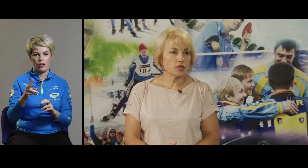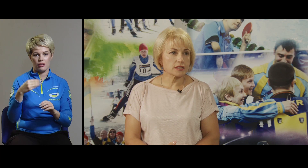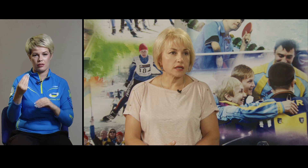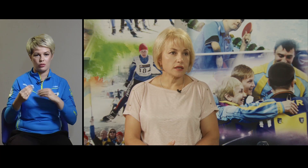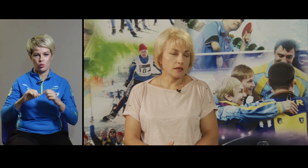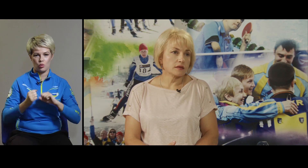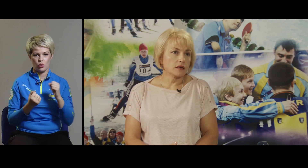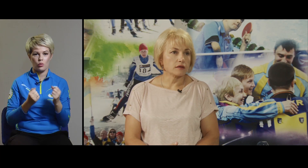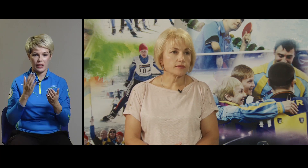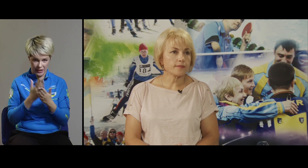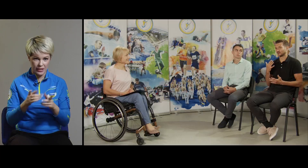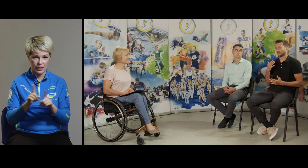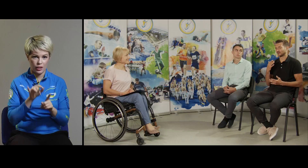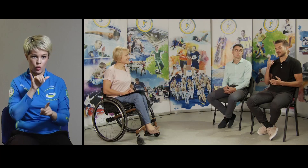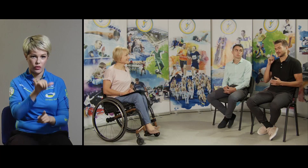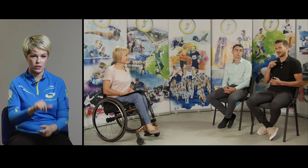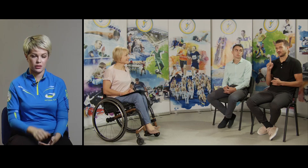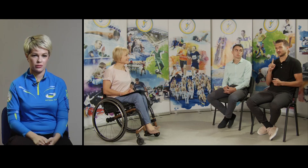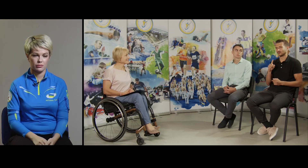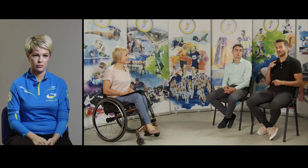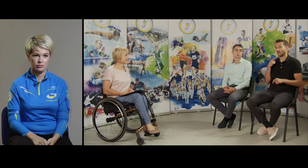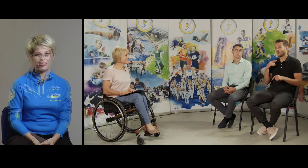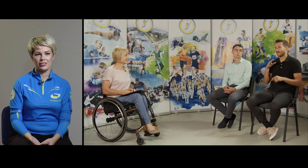одному під час гри, є такі?